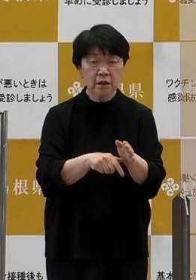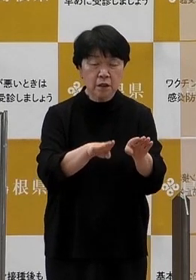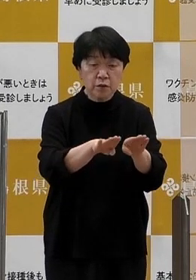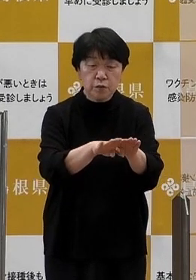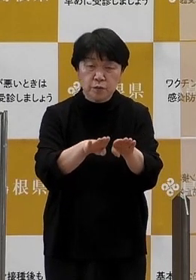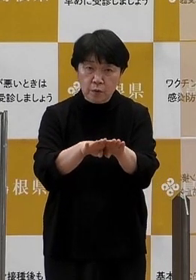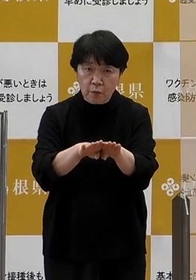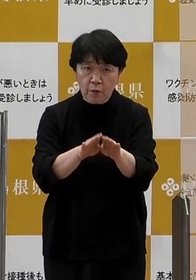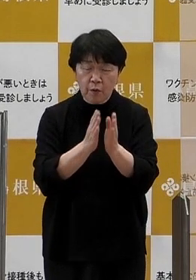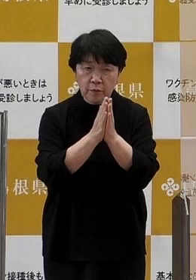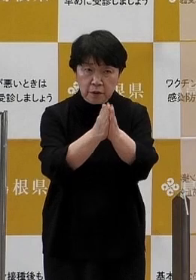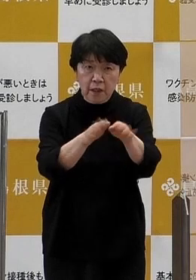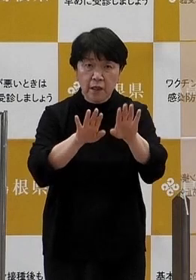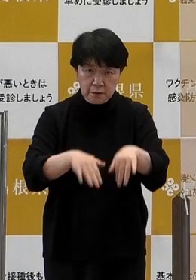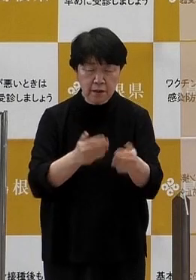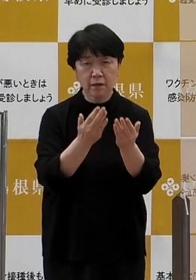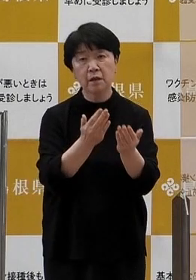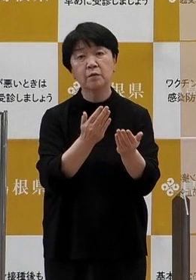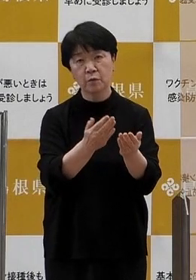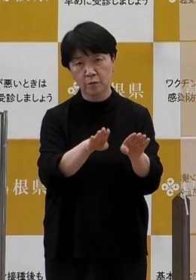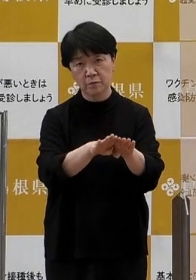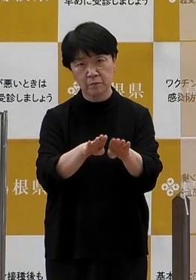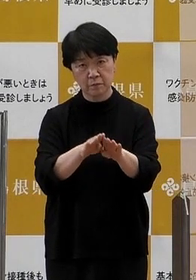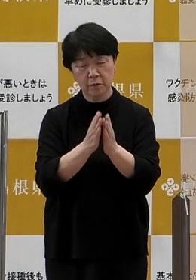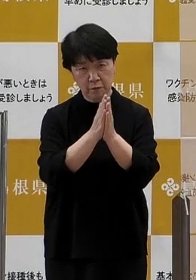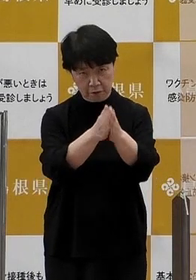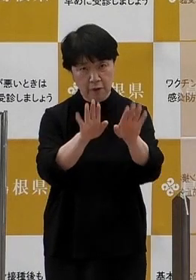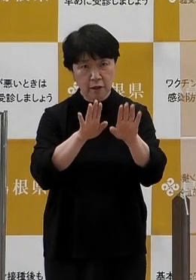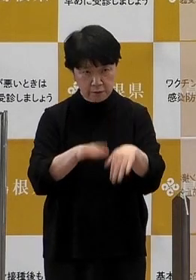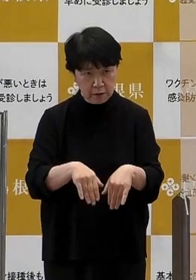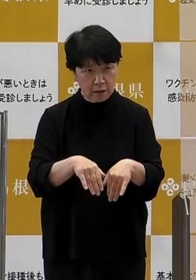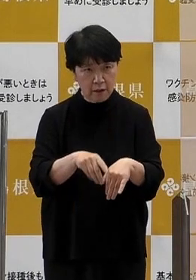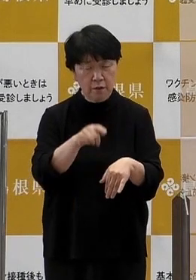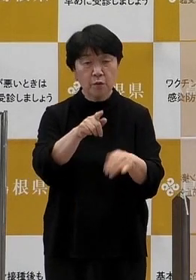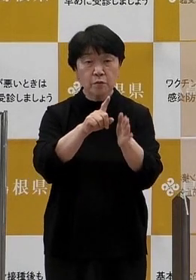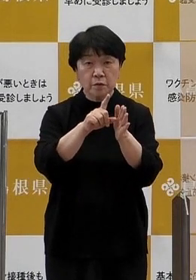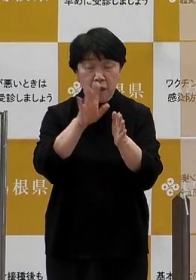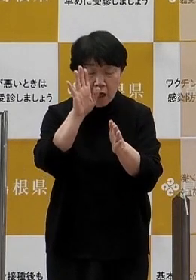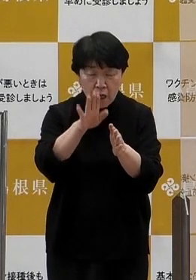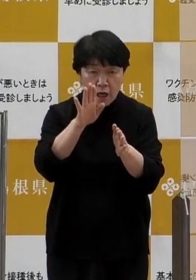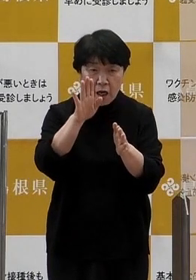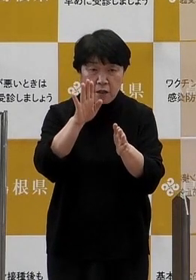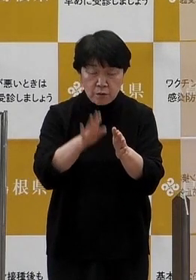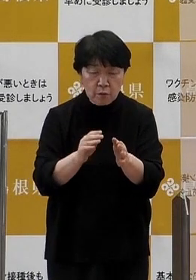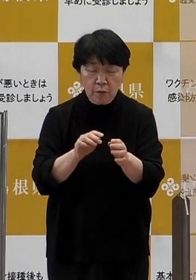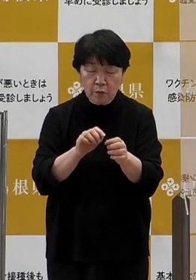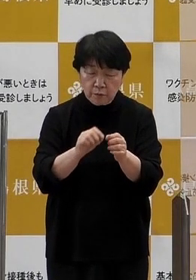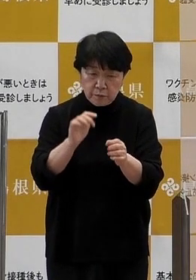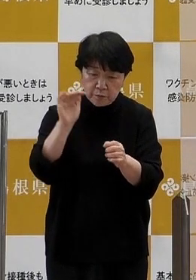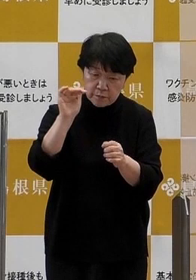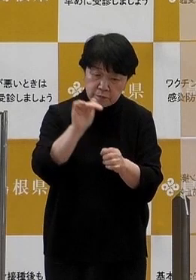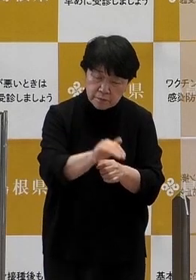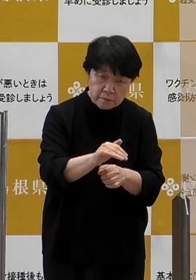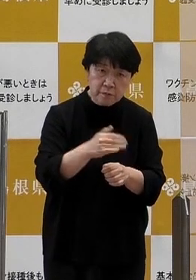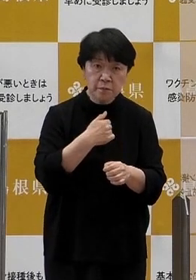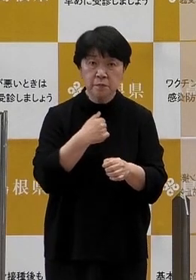によって、感染者数を減らした、すみません、他の地域も同じです。